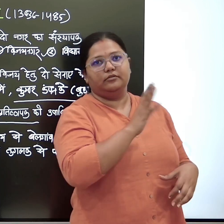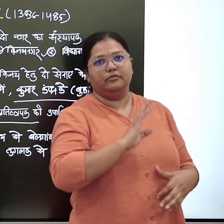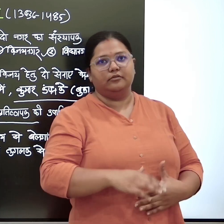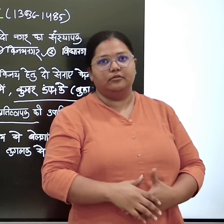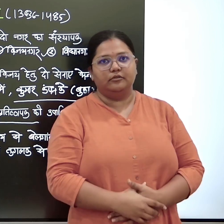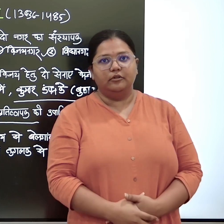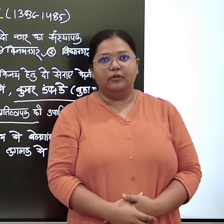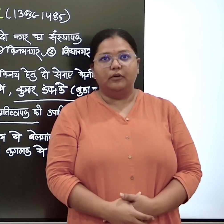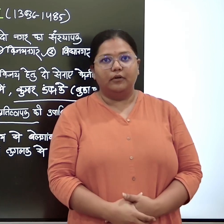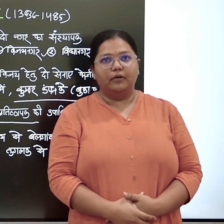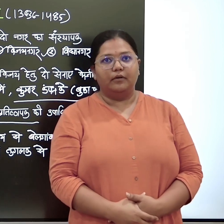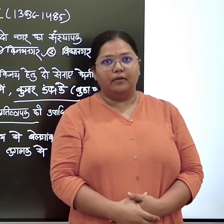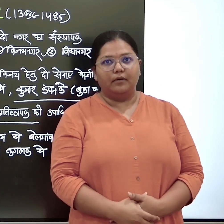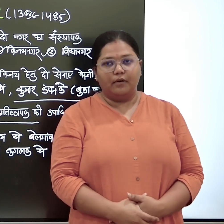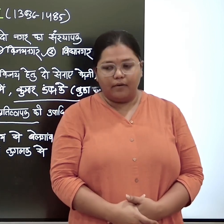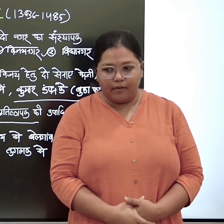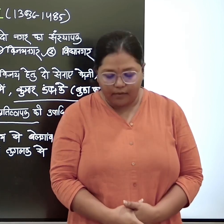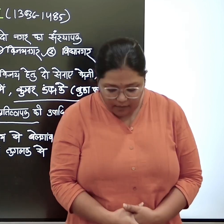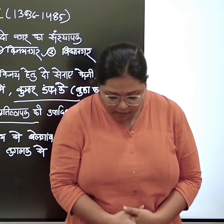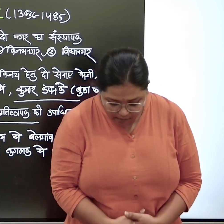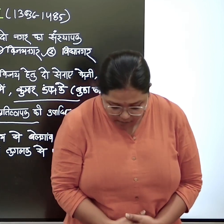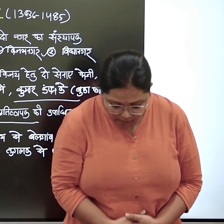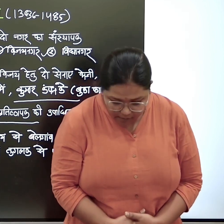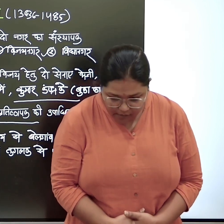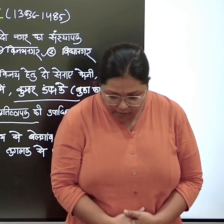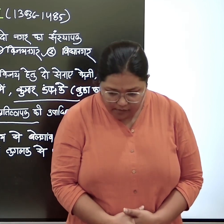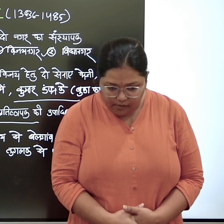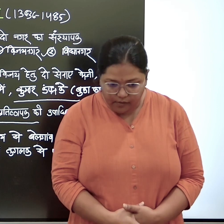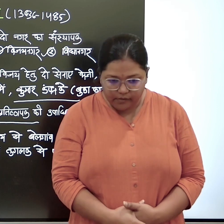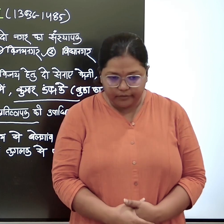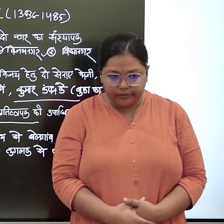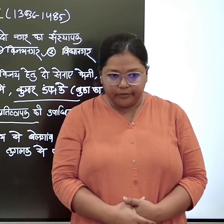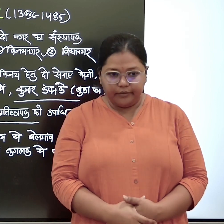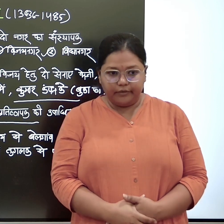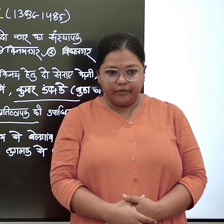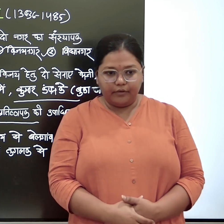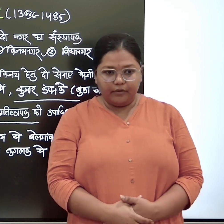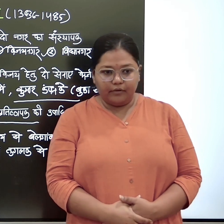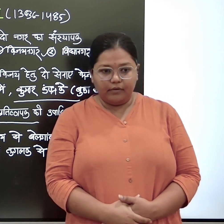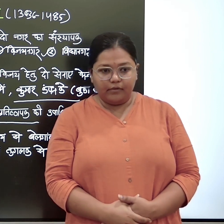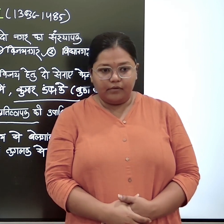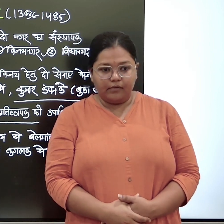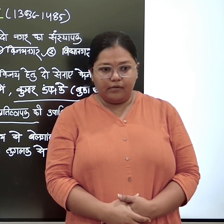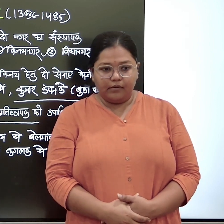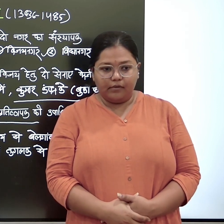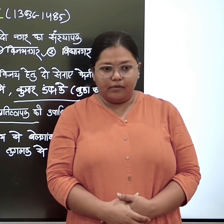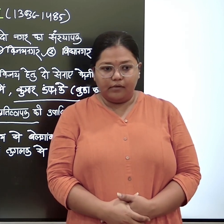और इसे महाराजा धीराज की उपाधि मिली है, ठीक है।